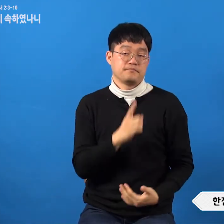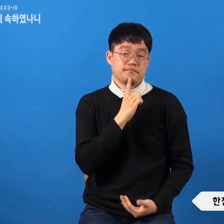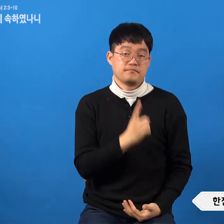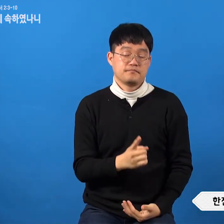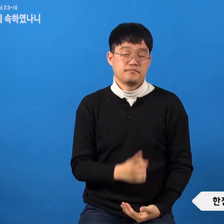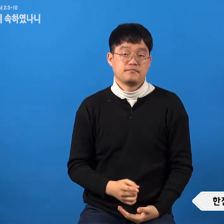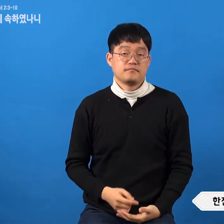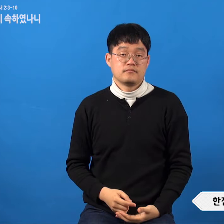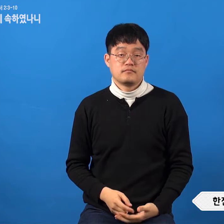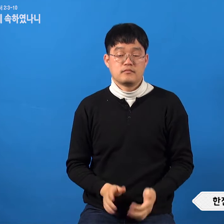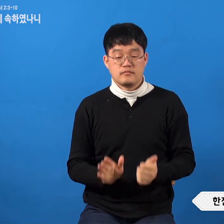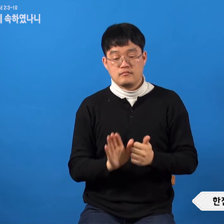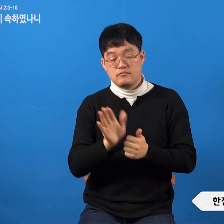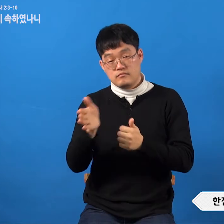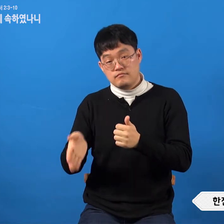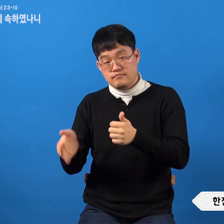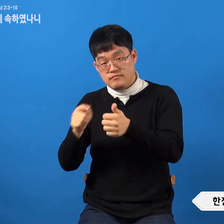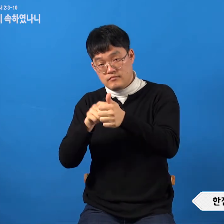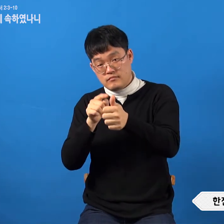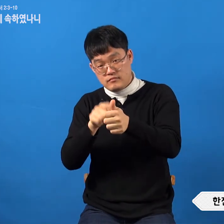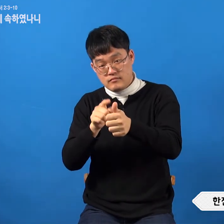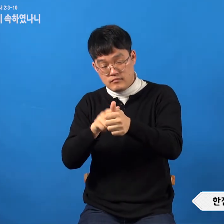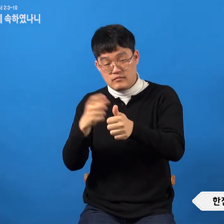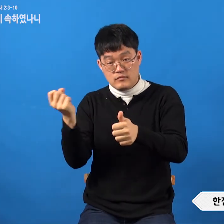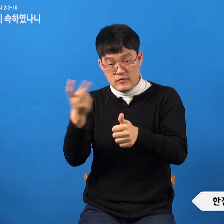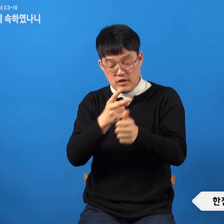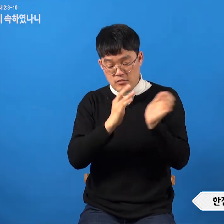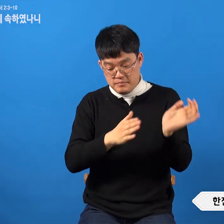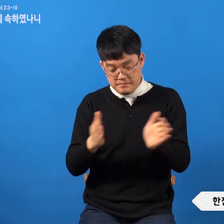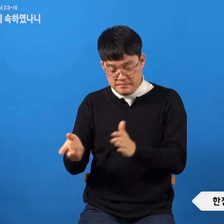자, 요나의 구원론 다시 한번 정리를